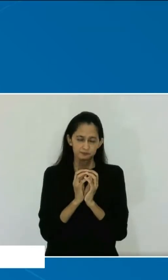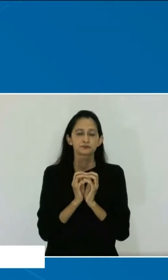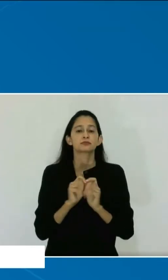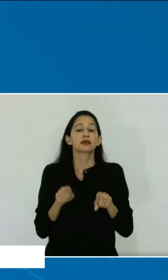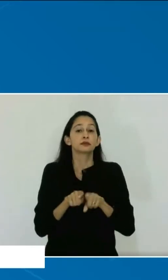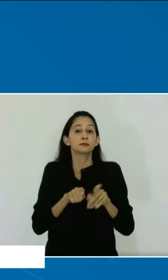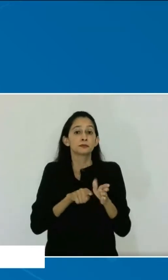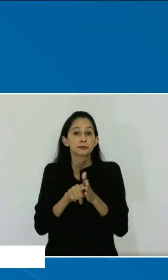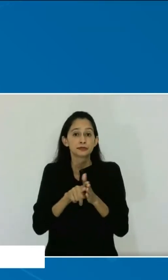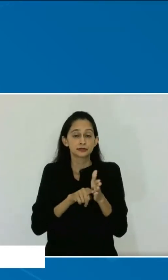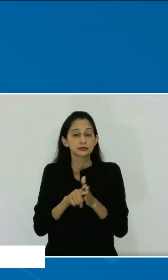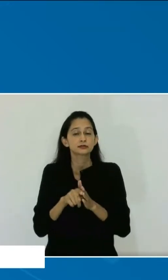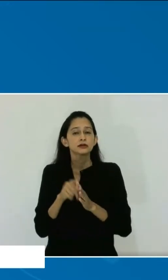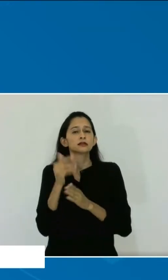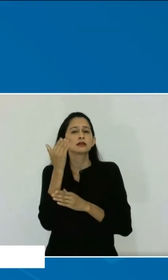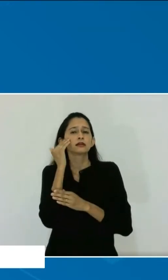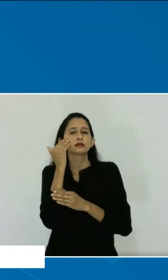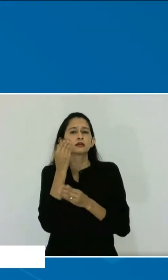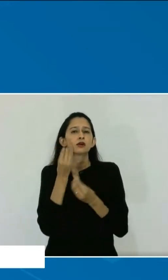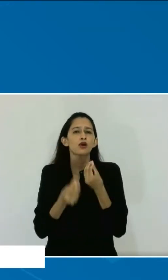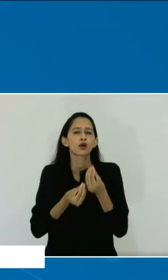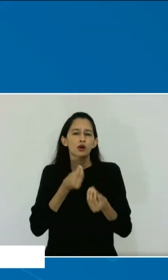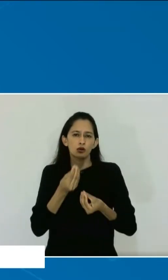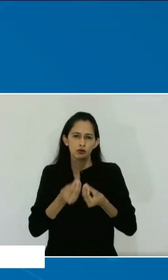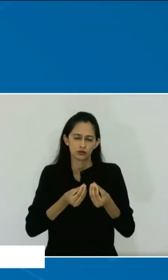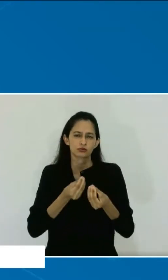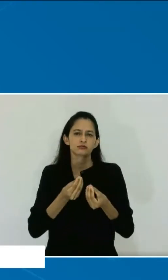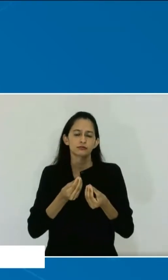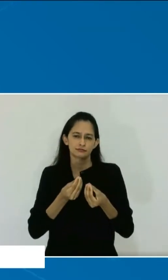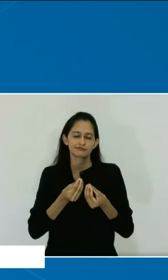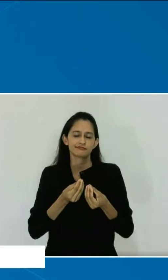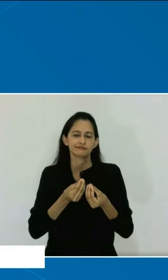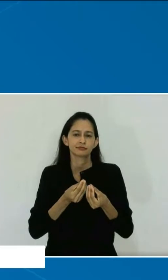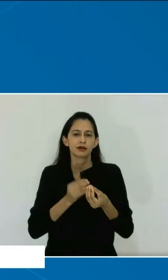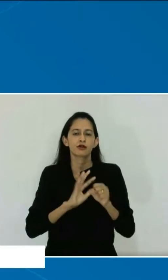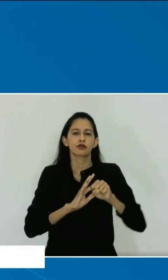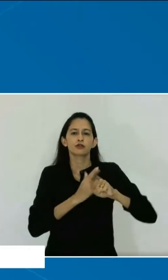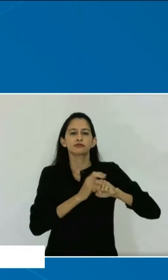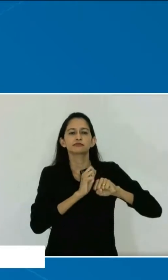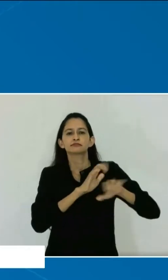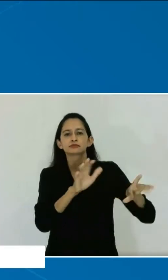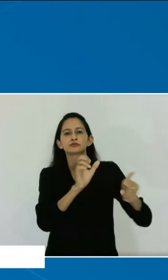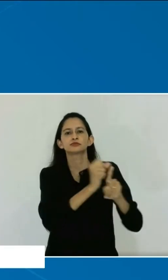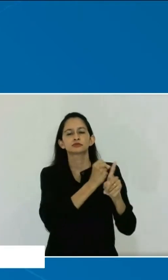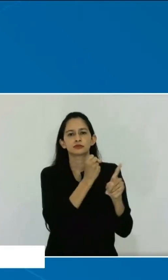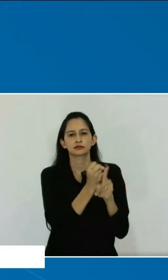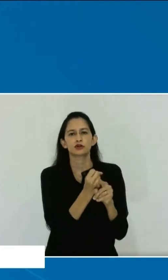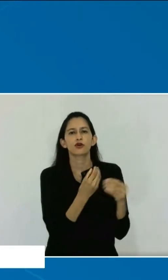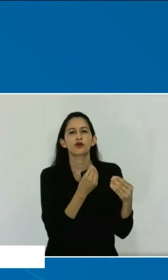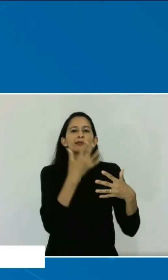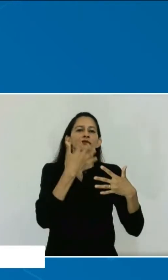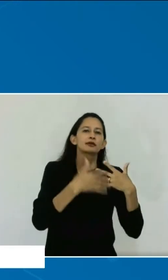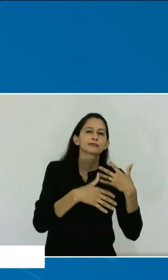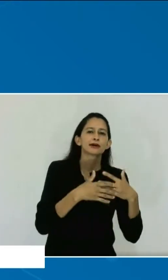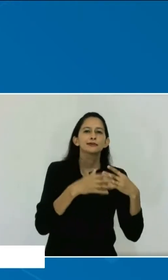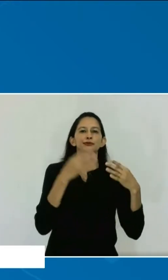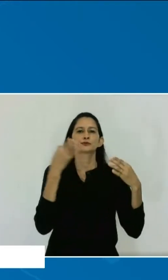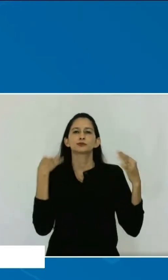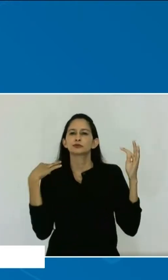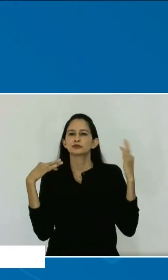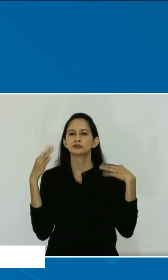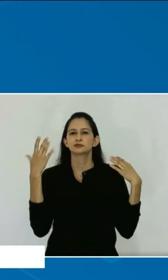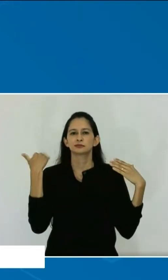para entender o efeito do vírus, né, do ponto de vista social, no turismo, né, em outras áreas